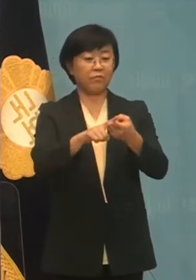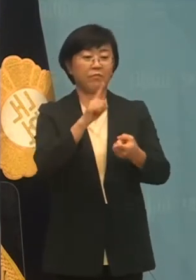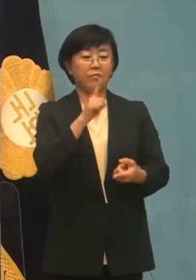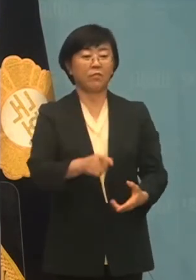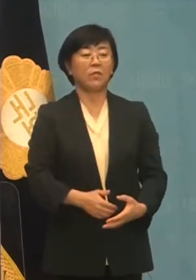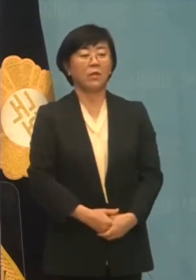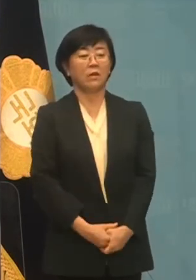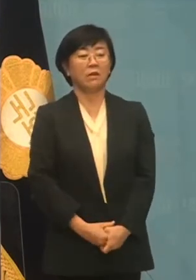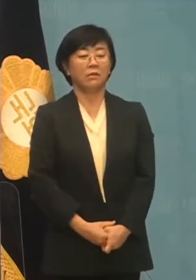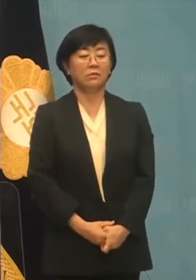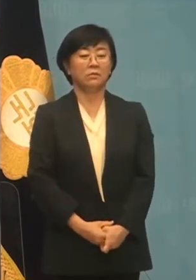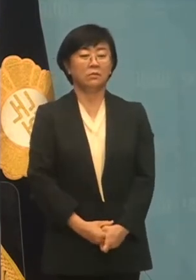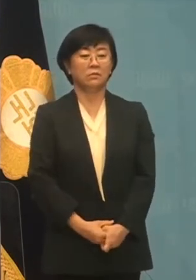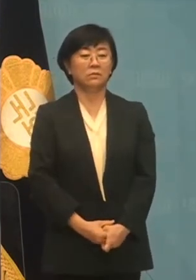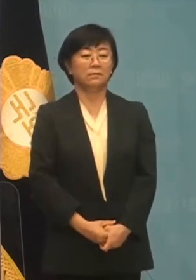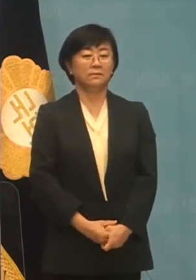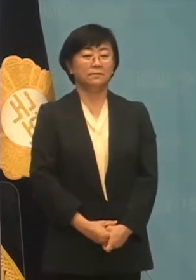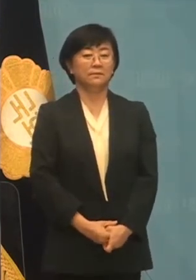점입니다.